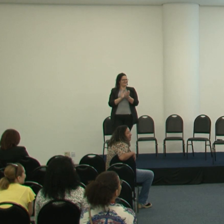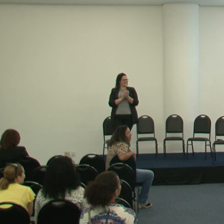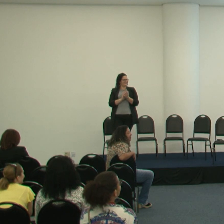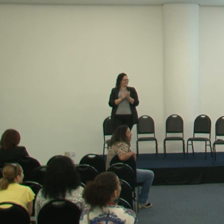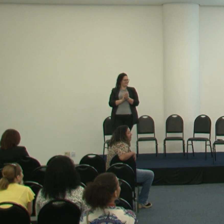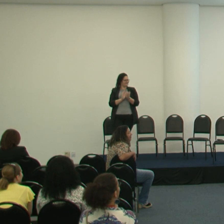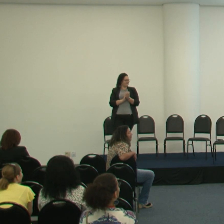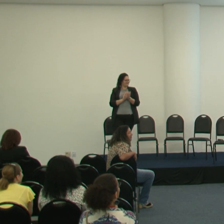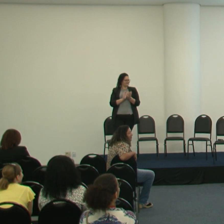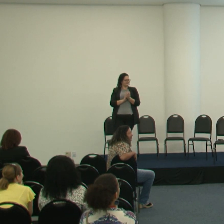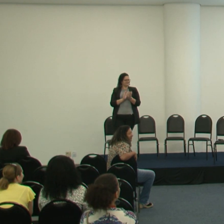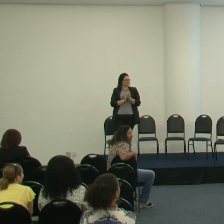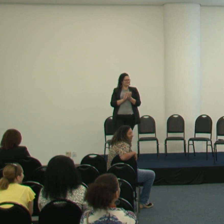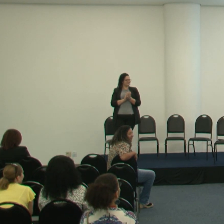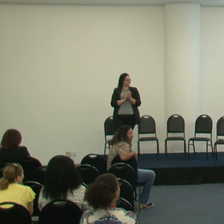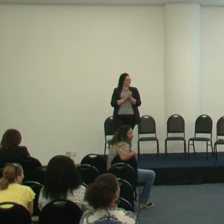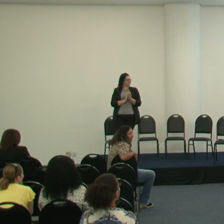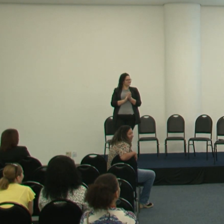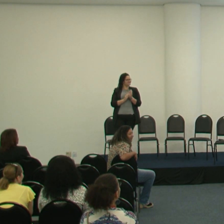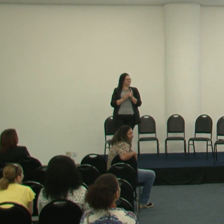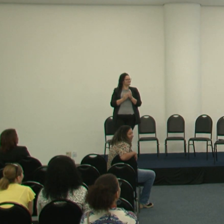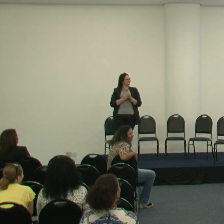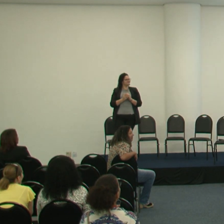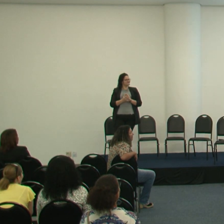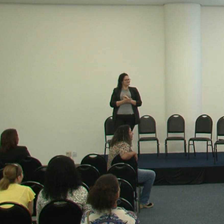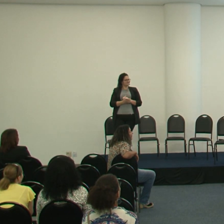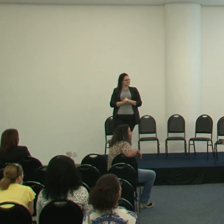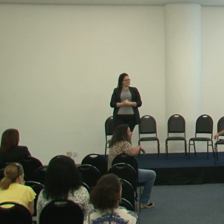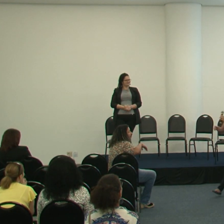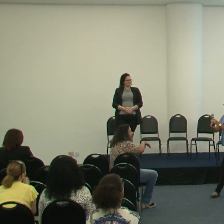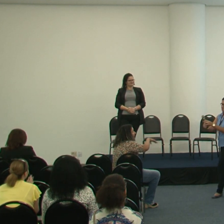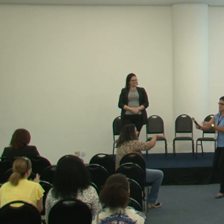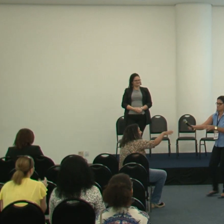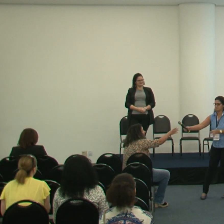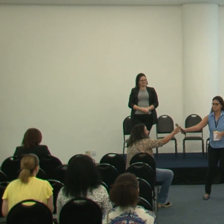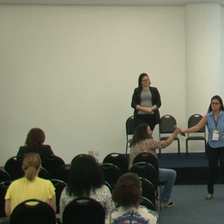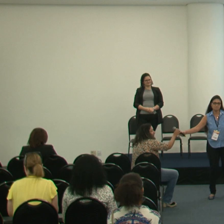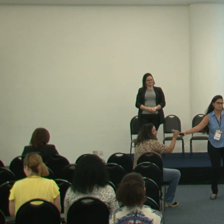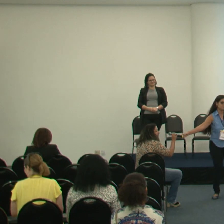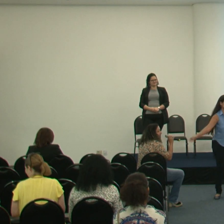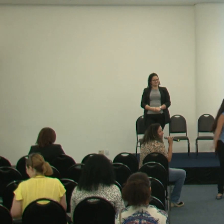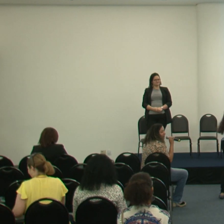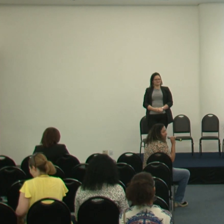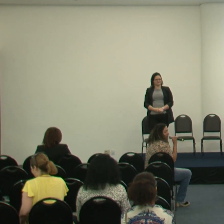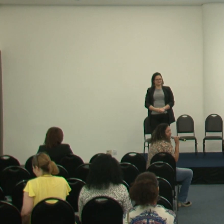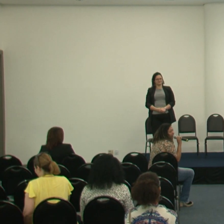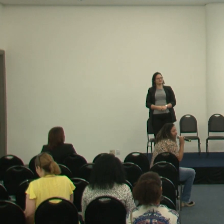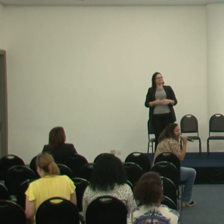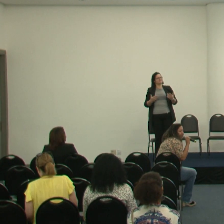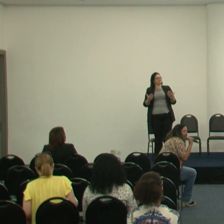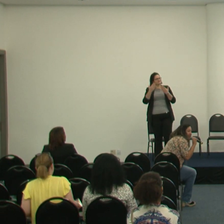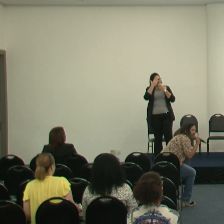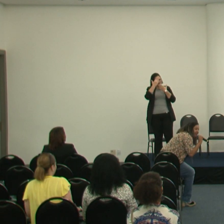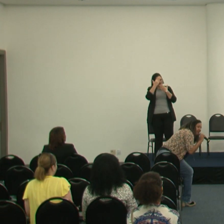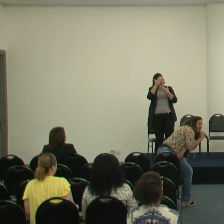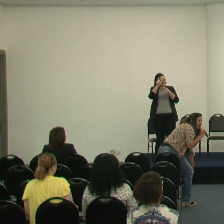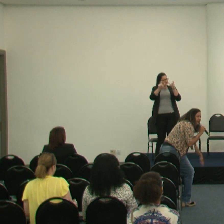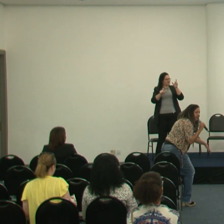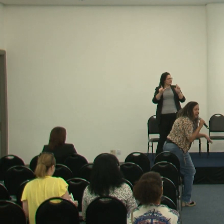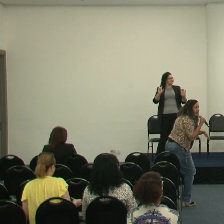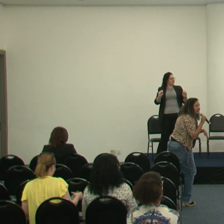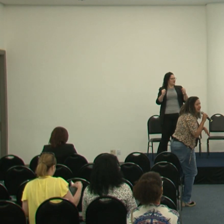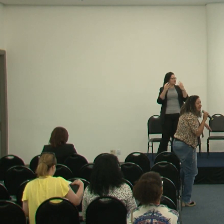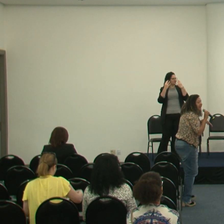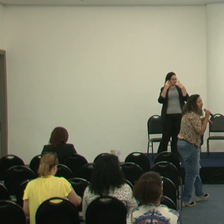Bom, pessoal, obrigada. A proposta era essa. Quer falar alguma coisa, Alessandra? Não, é só para agradecer a